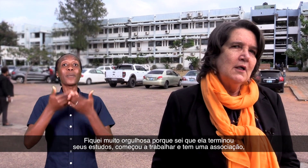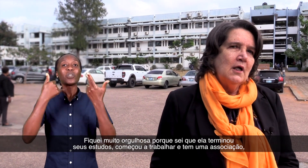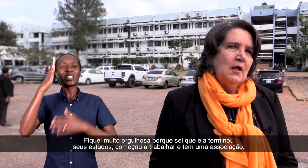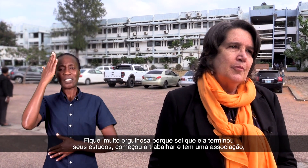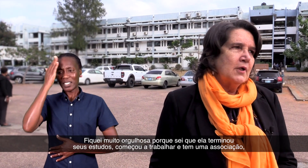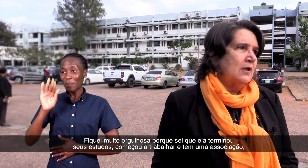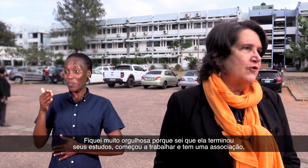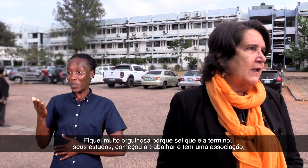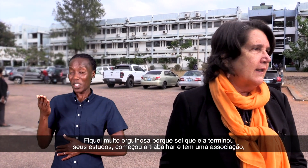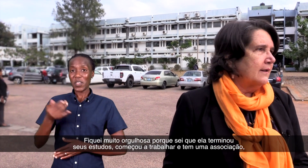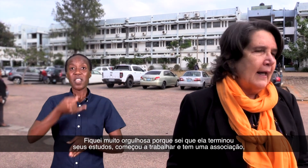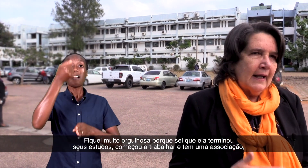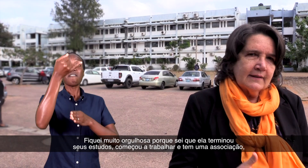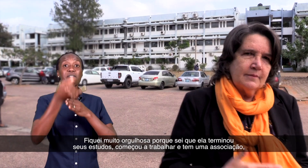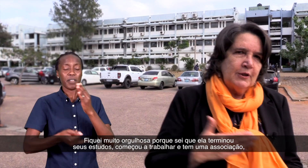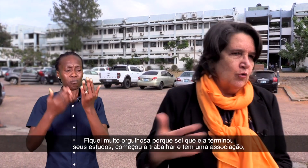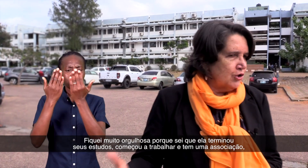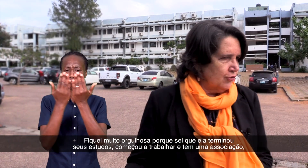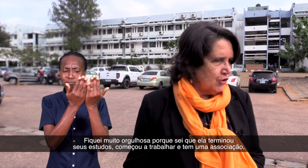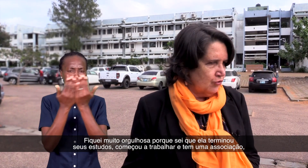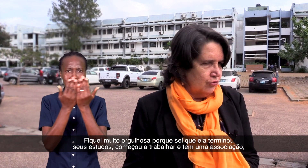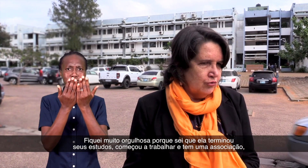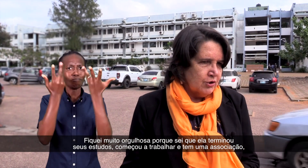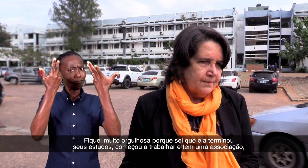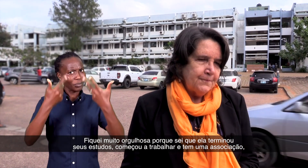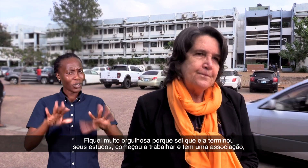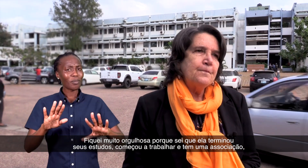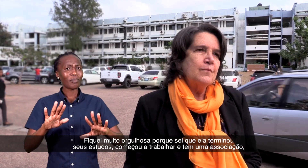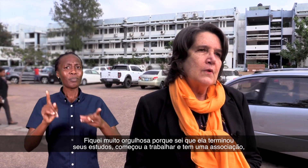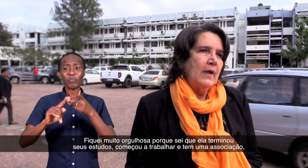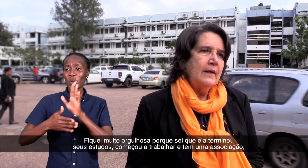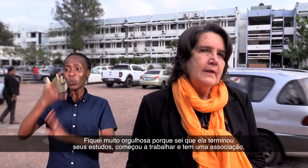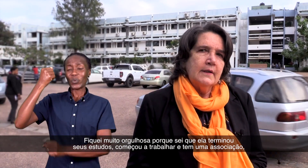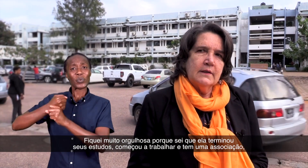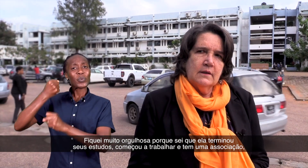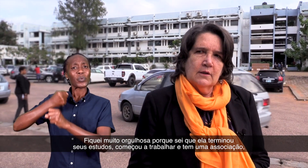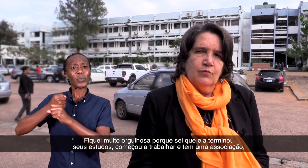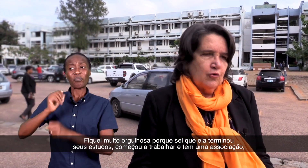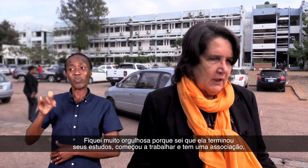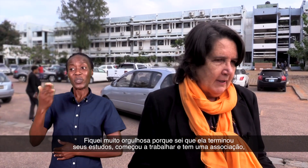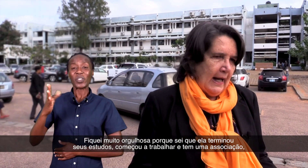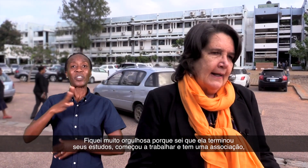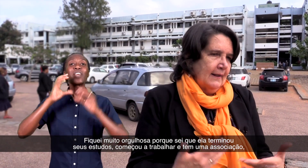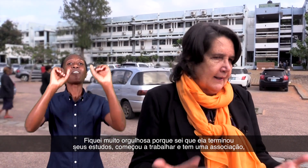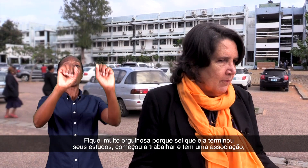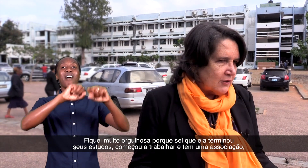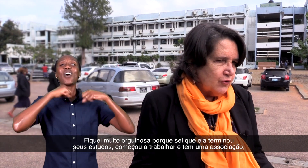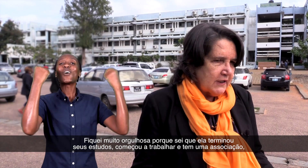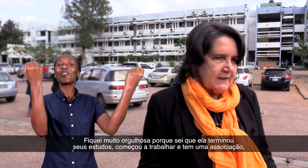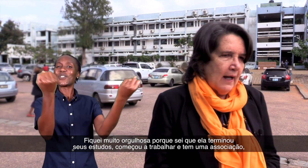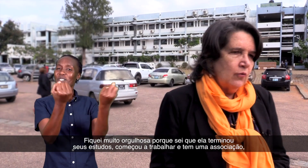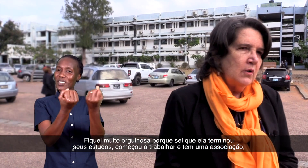orgulhosa porque eu sei que ela terminou os seus estudos, não é? E começou a trabalhar, ela tem